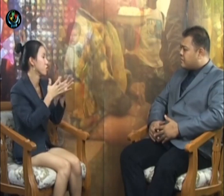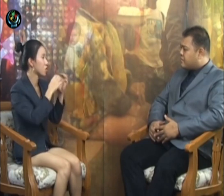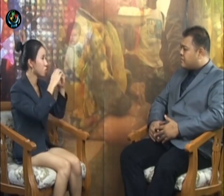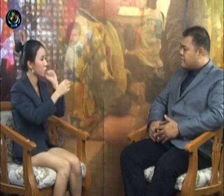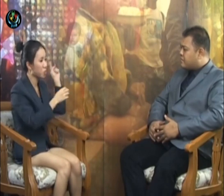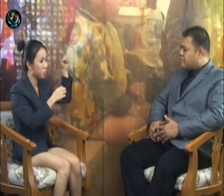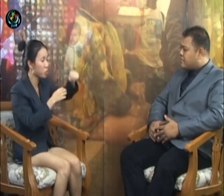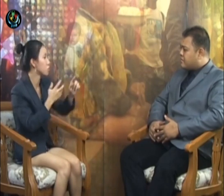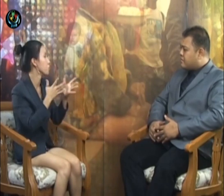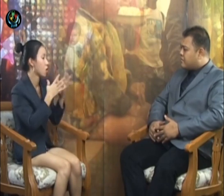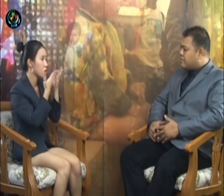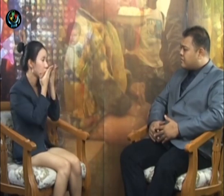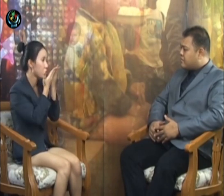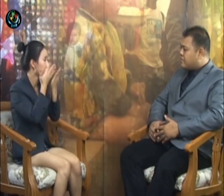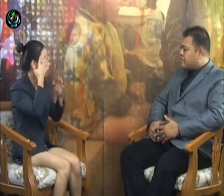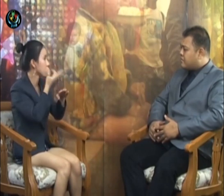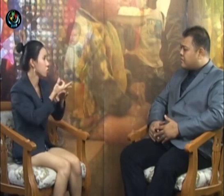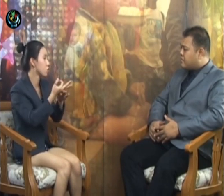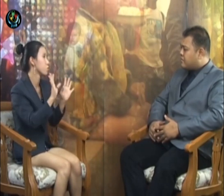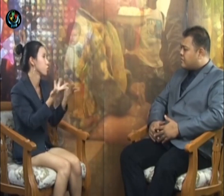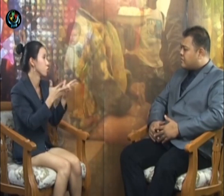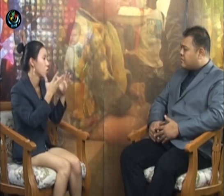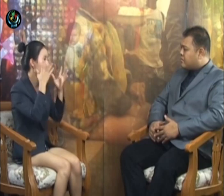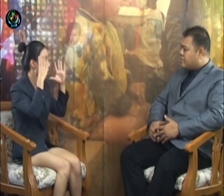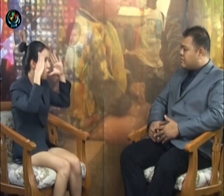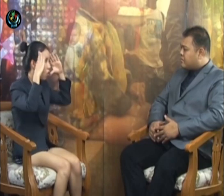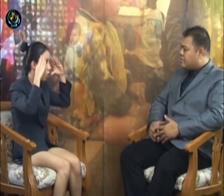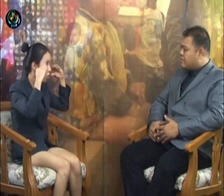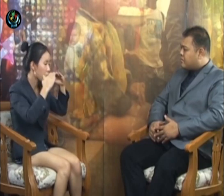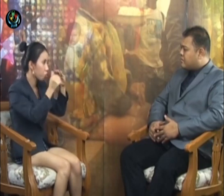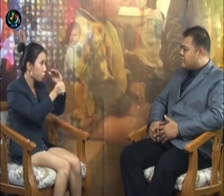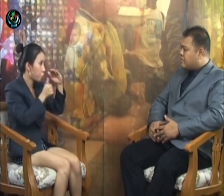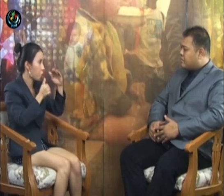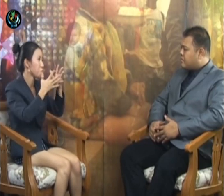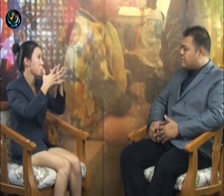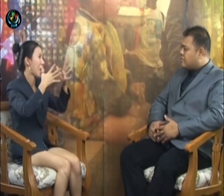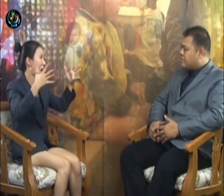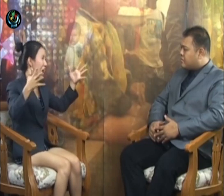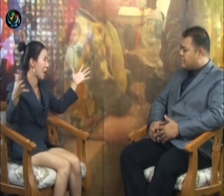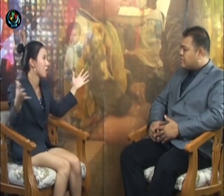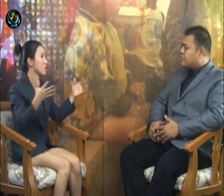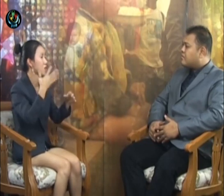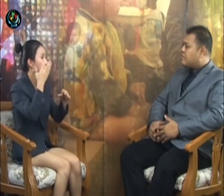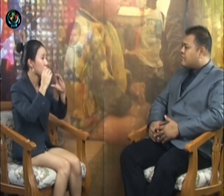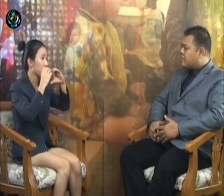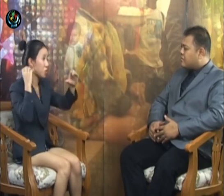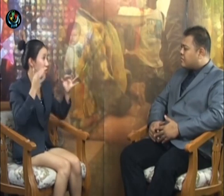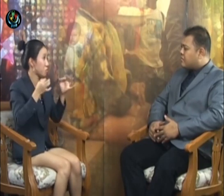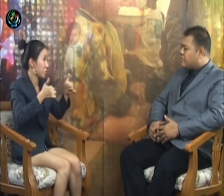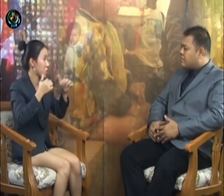ဆင်းရဲတဲ့သူတွေအတွက်တော့မတက်နိုင်တာတွေနောက်ပြီးတော့လက်လန်းမမီတာပညာမသင်နိုင်တာတွေကြောင့်အိမ်မှာပဲနေကြတဲ့နာမကျသူတွေအများကြီးပါငွေကြေး